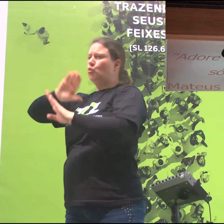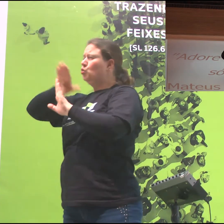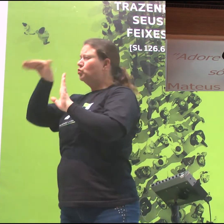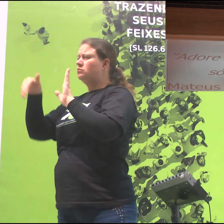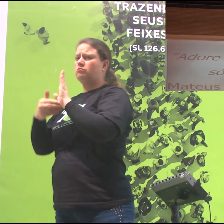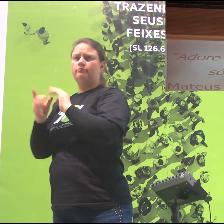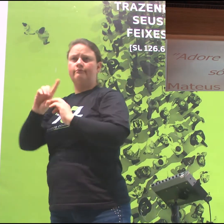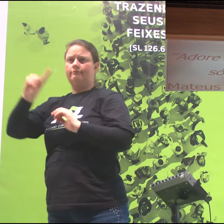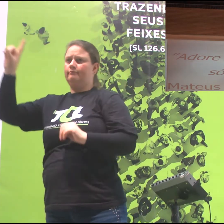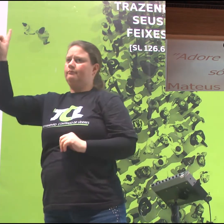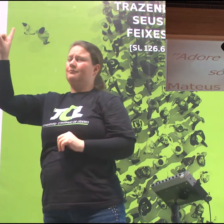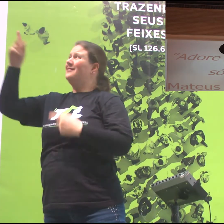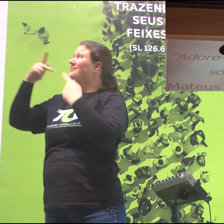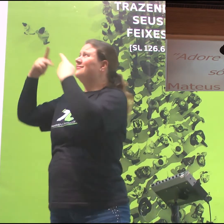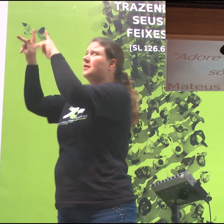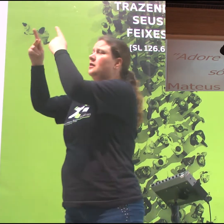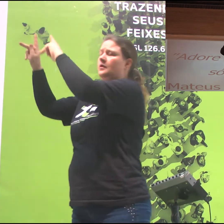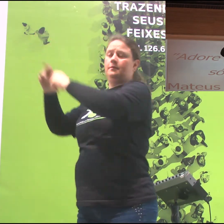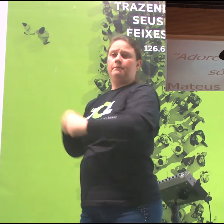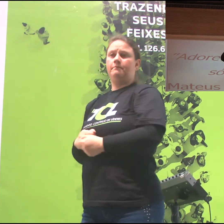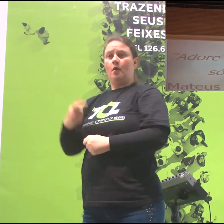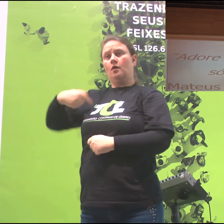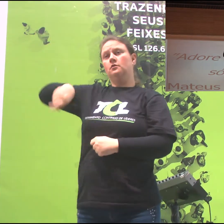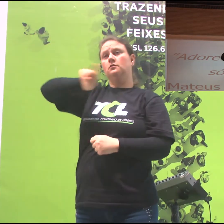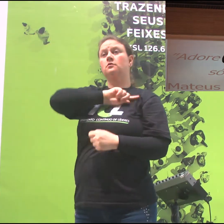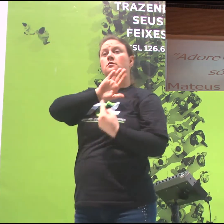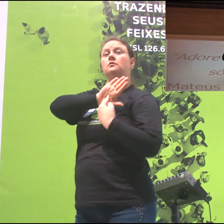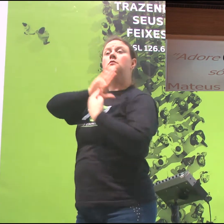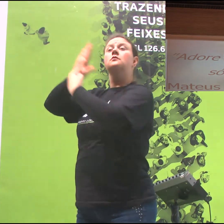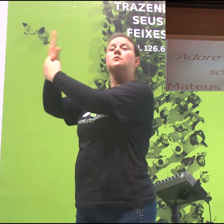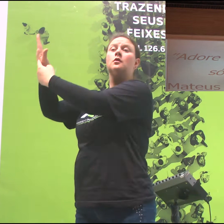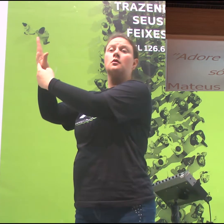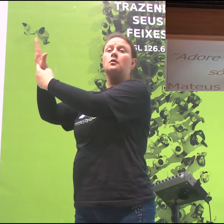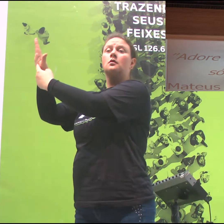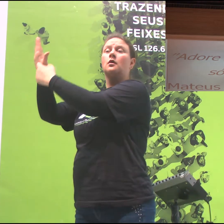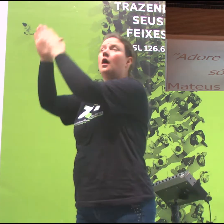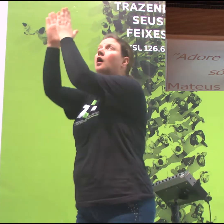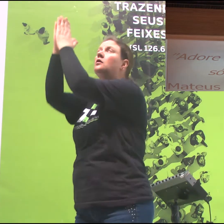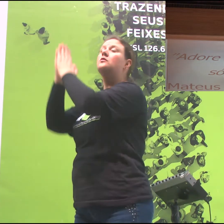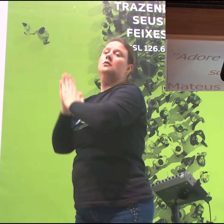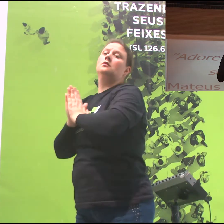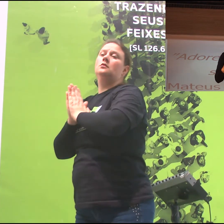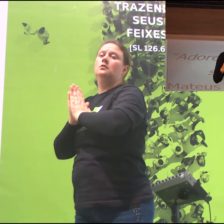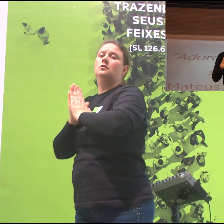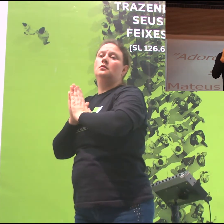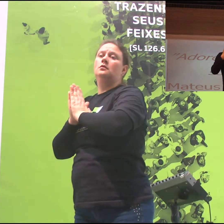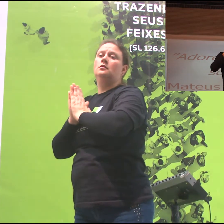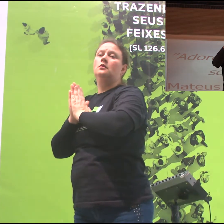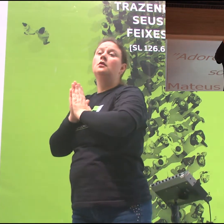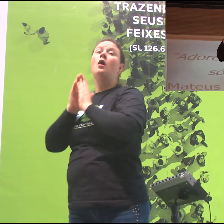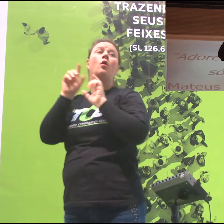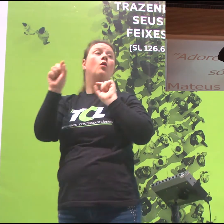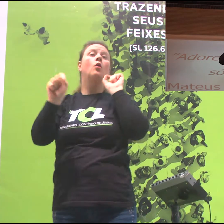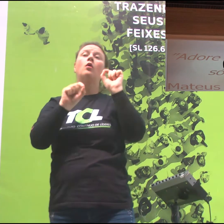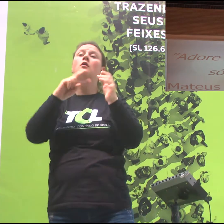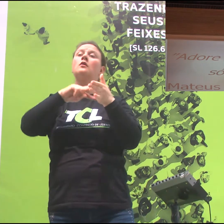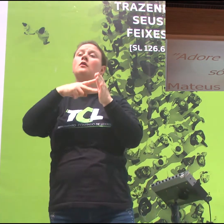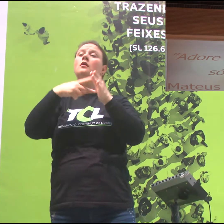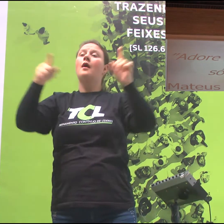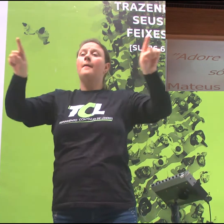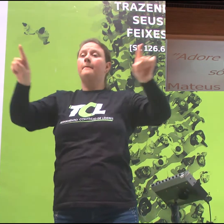é tudo para Ele. Então, a expressão da adoração através da música não é simplesmente uma introdução da